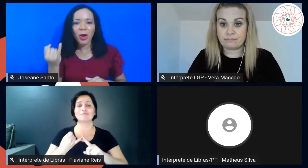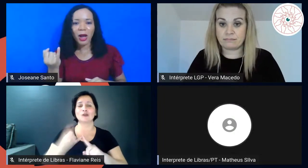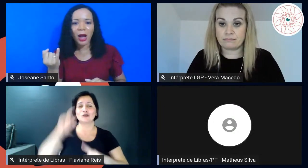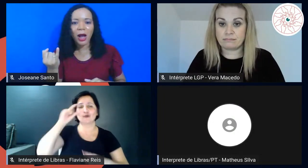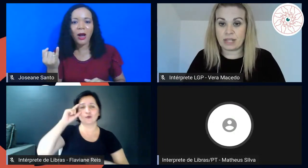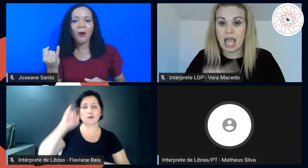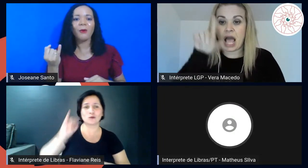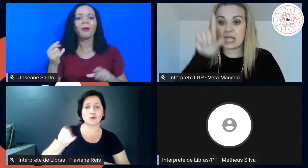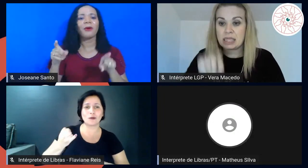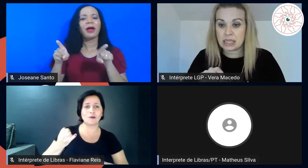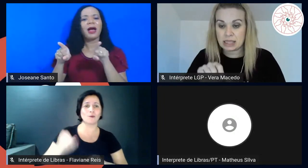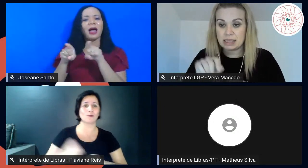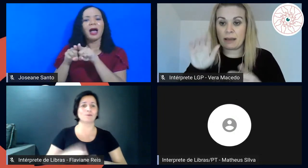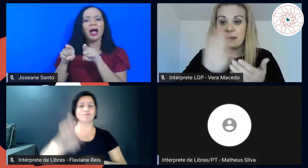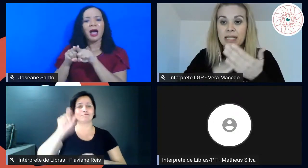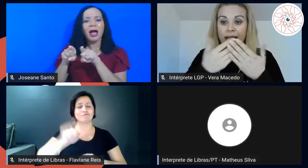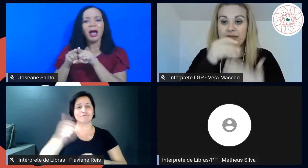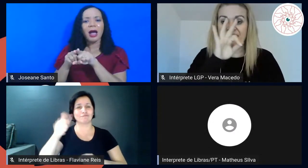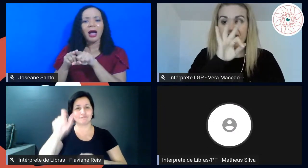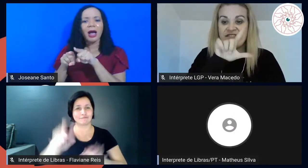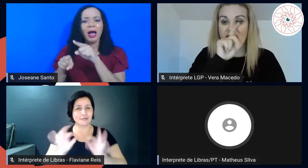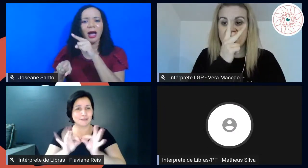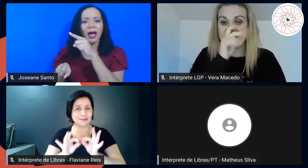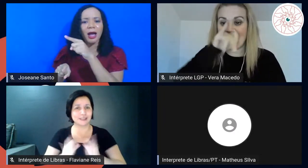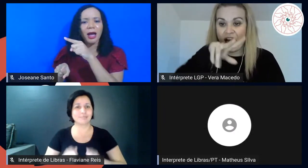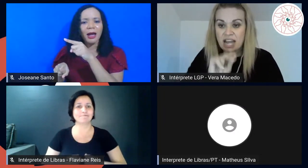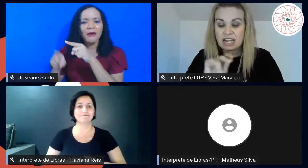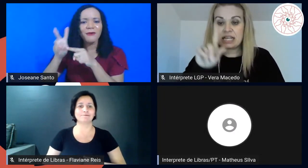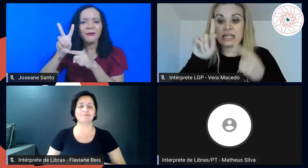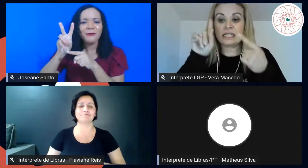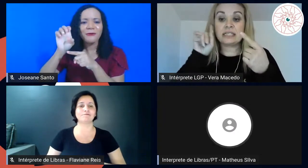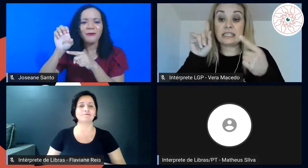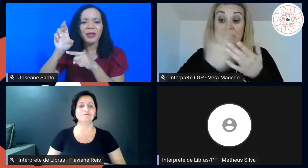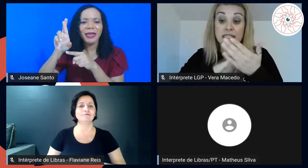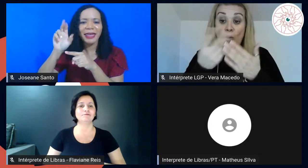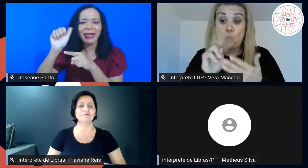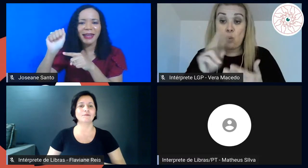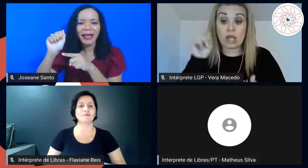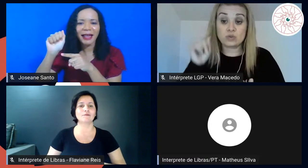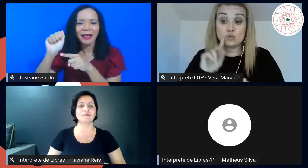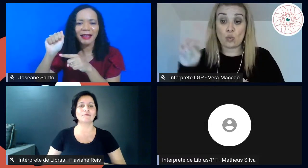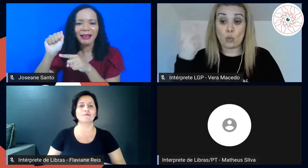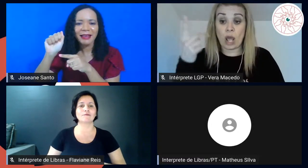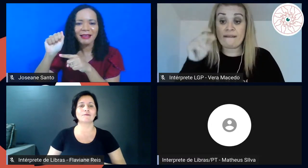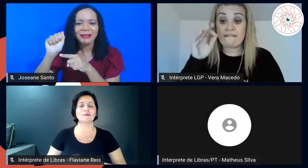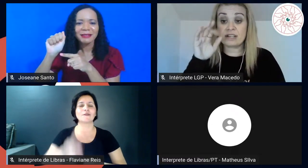também intérprete Flaviane, a intérprete surda e o intérprete surdo João